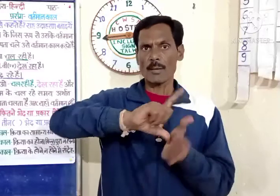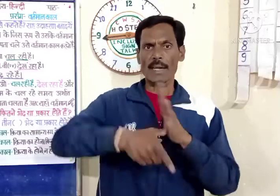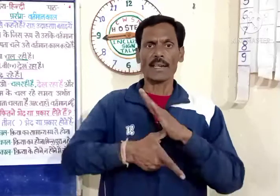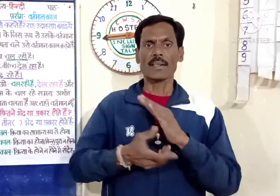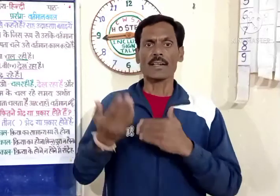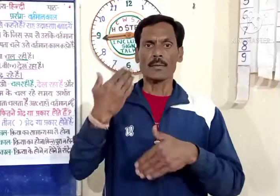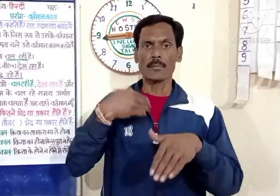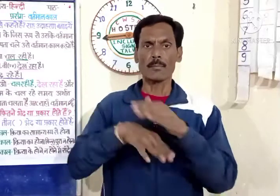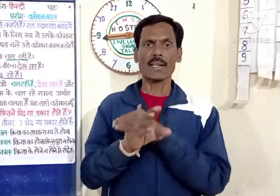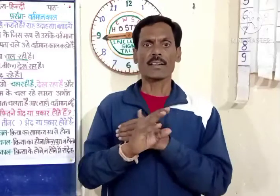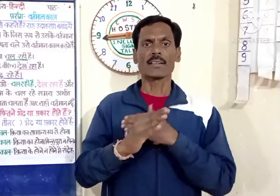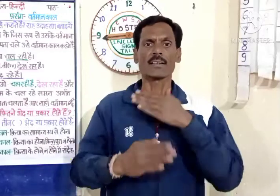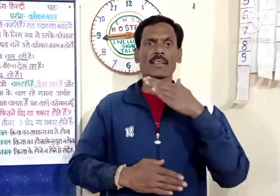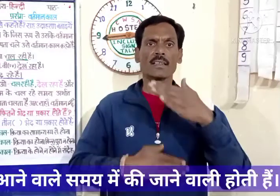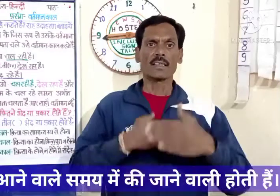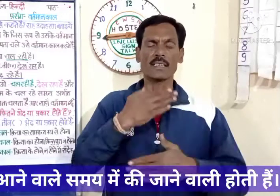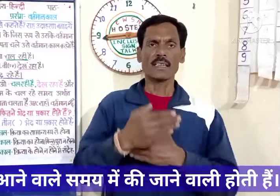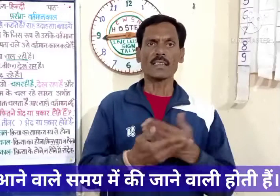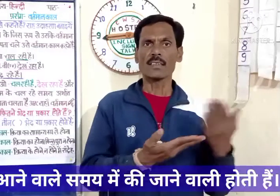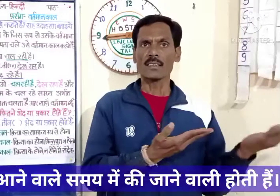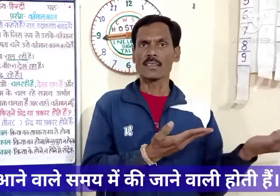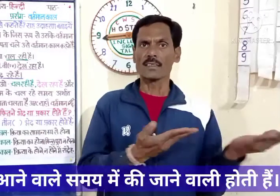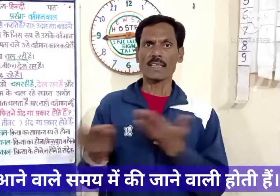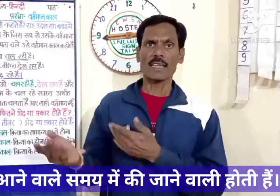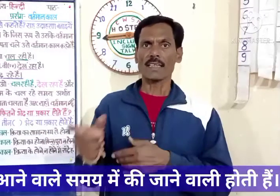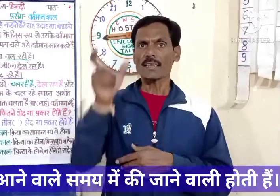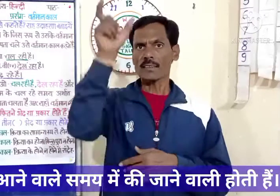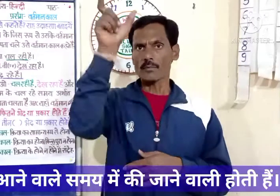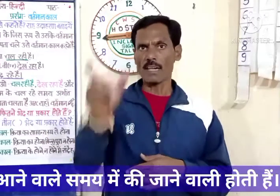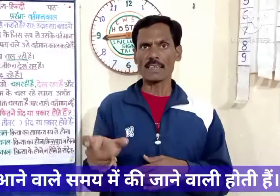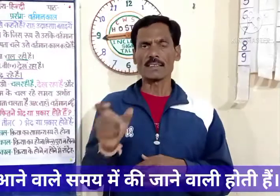समय में की जाने वाली